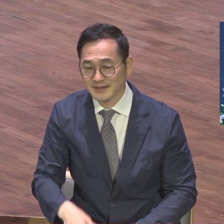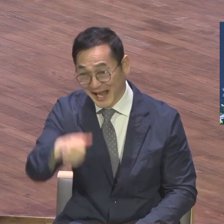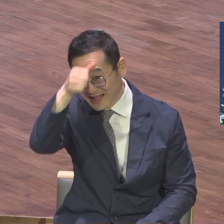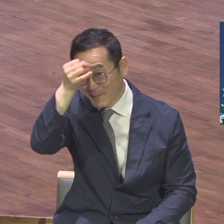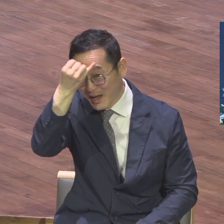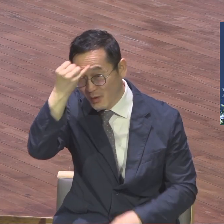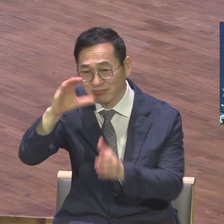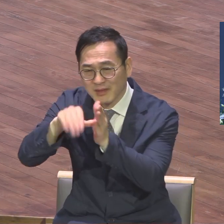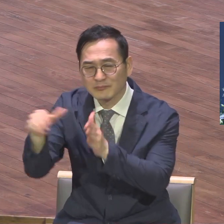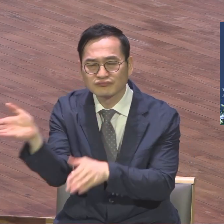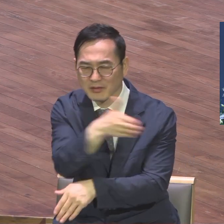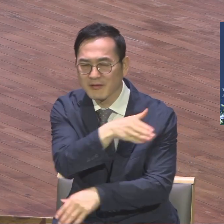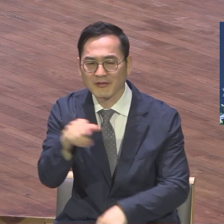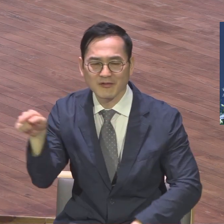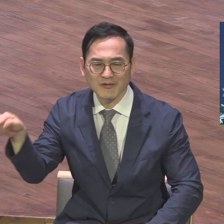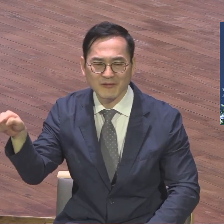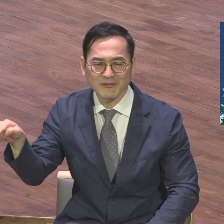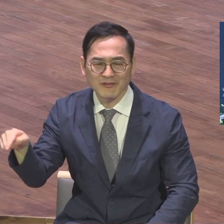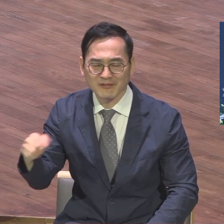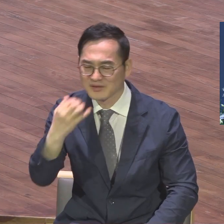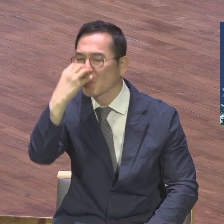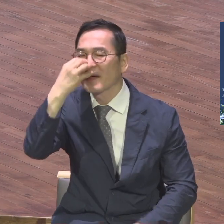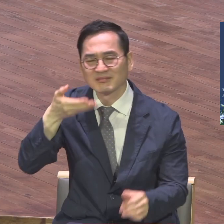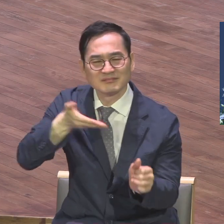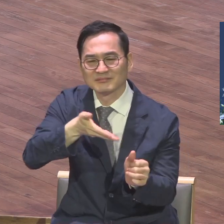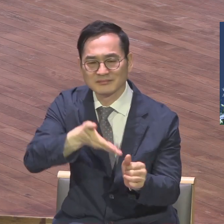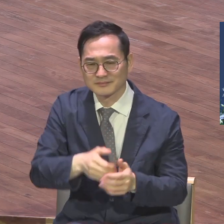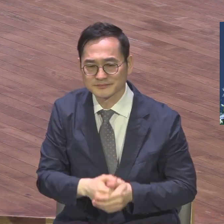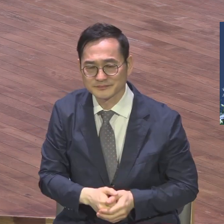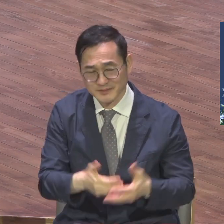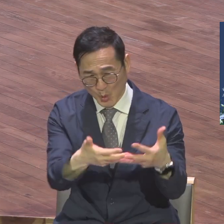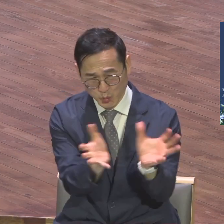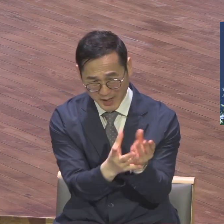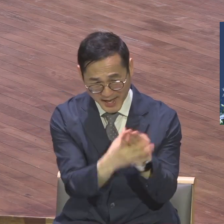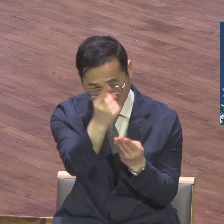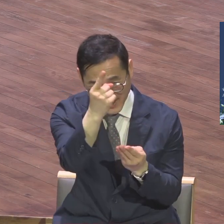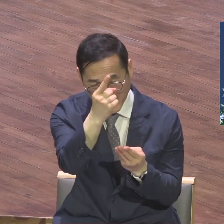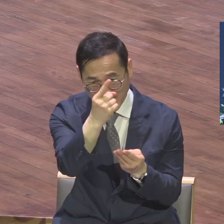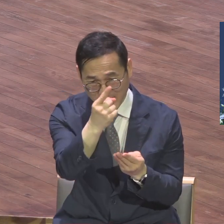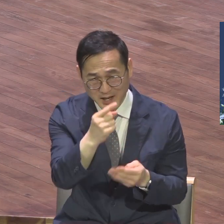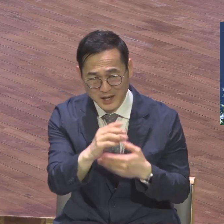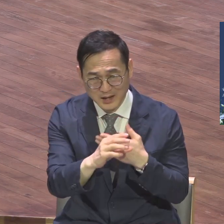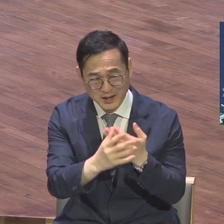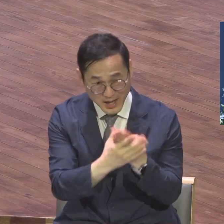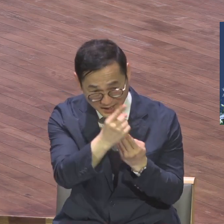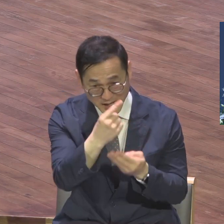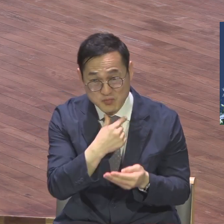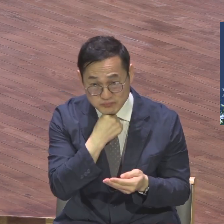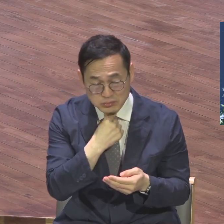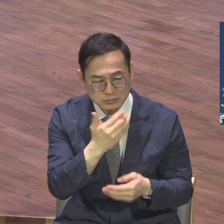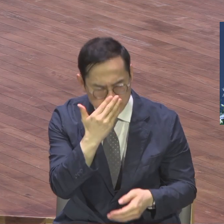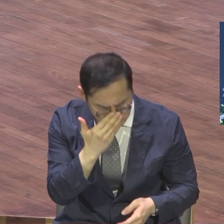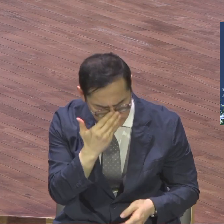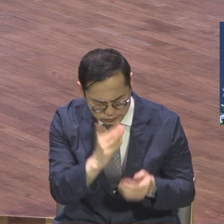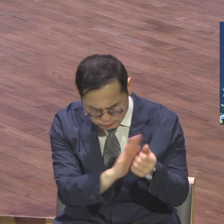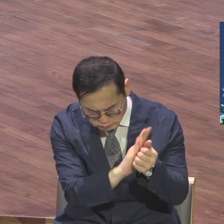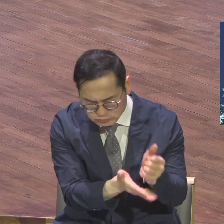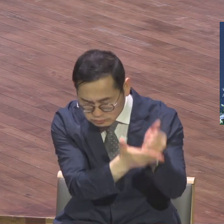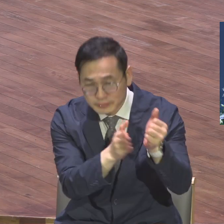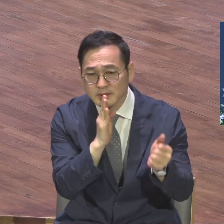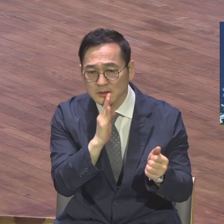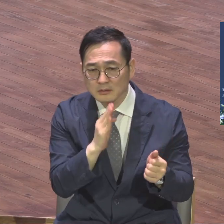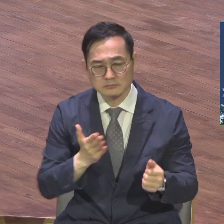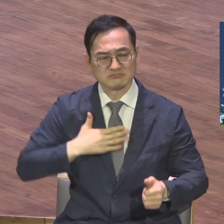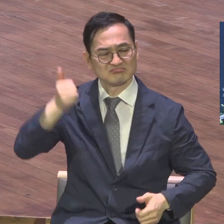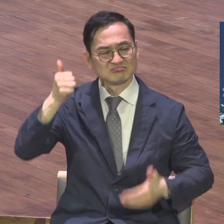거예요. 그래서 공동체가 하나 되지 못하게 하는 이 사단의 공격으로 한국 교회, 지금